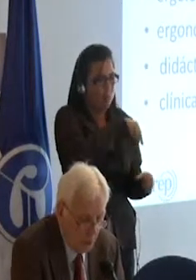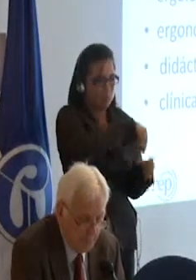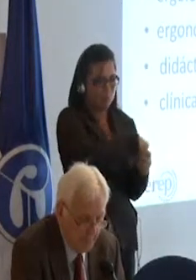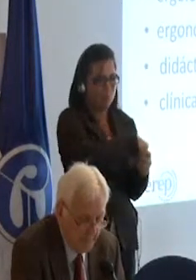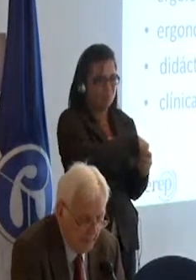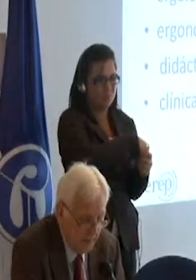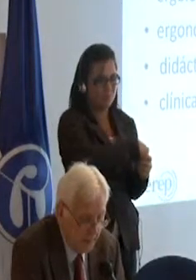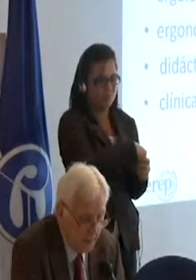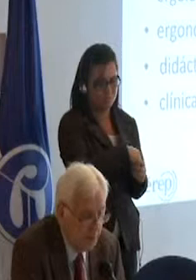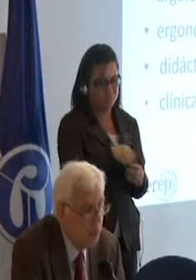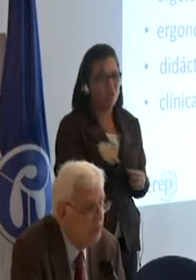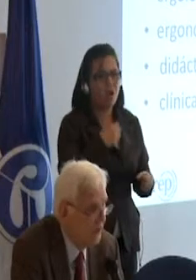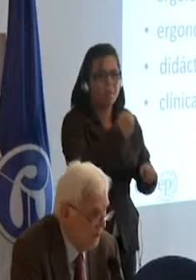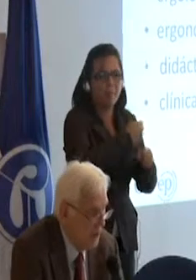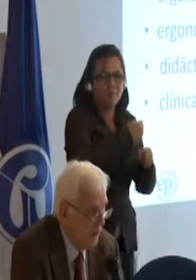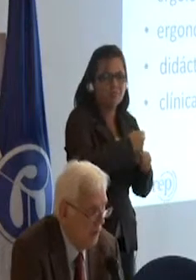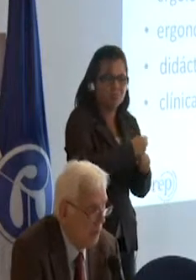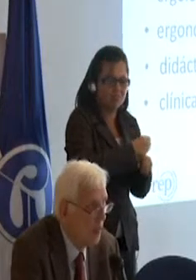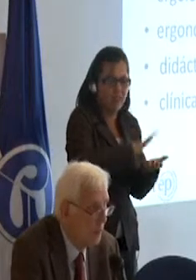Aprendemos trabajando,